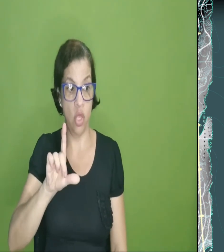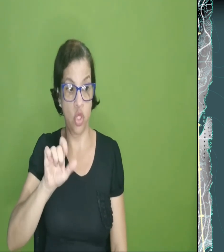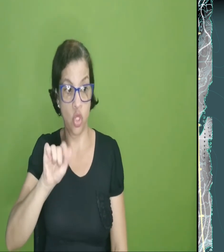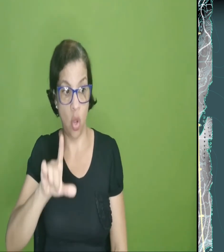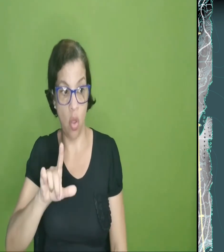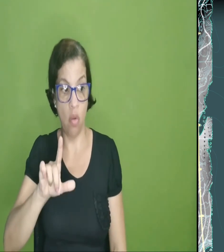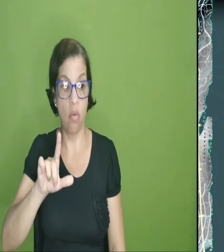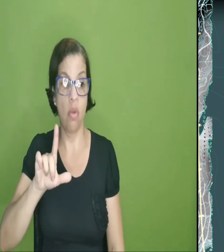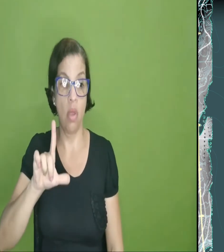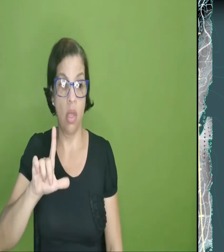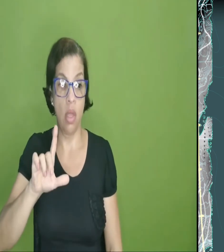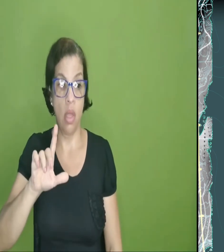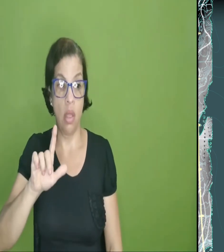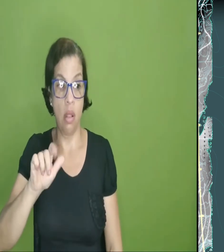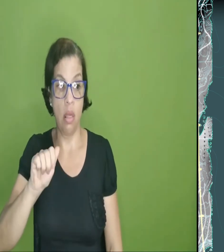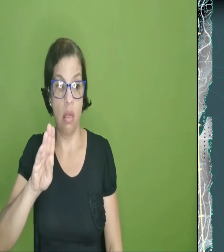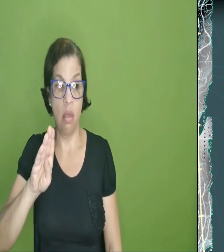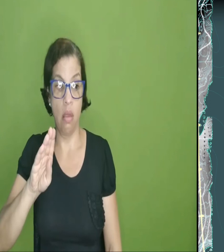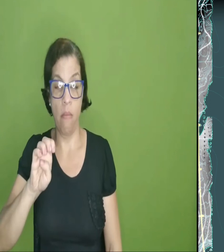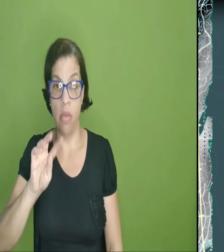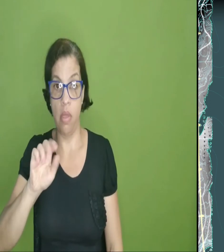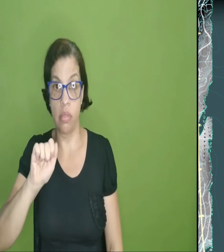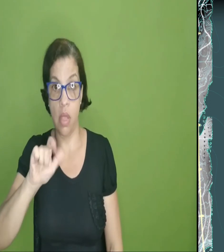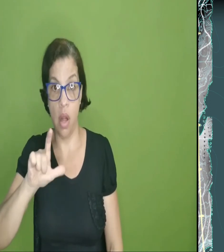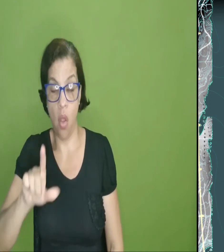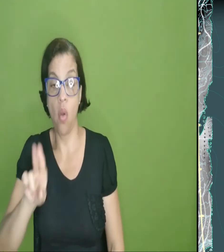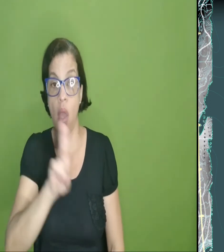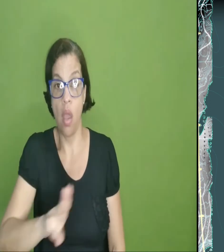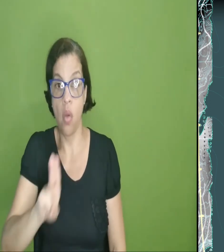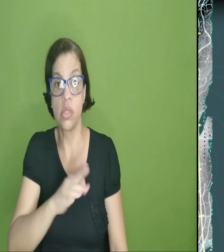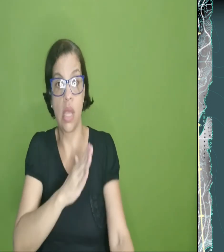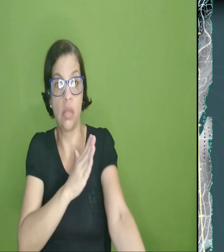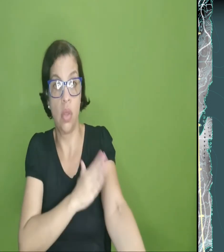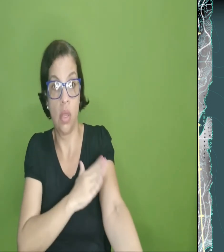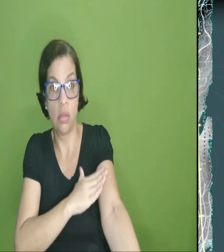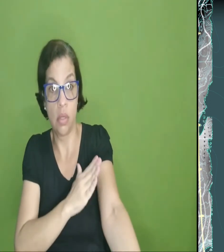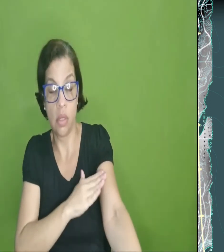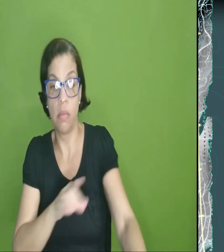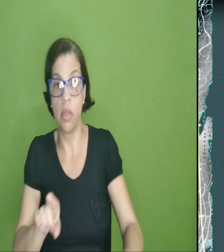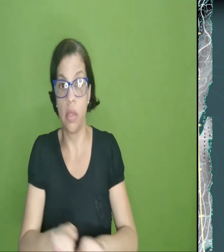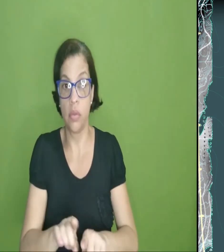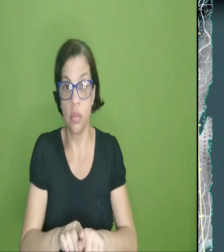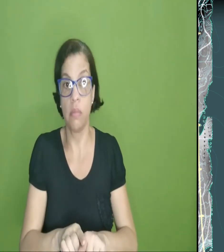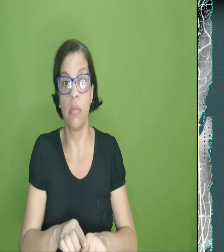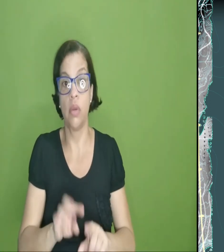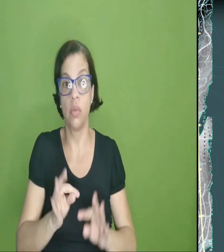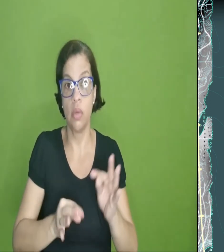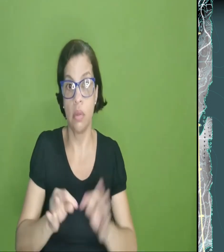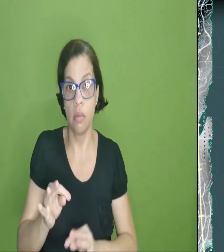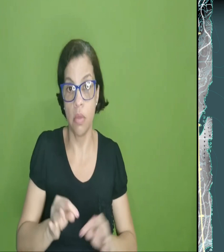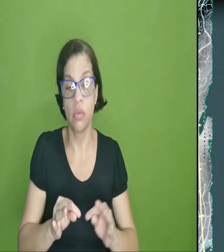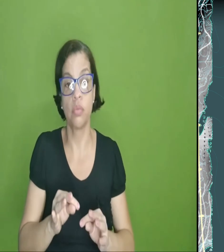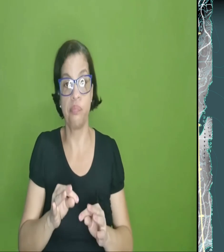da hipertensão arterial sistêmica e no tratamento da insuficiência cardíaca congestiva.